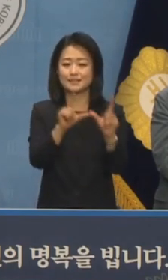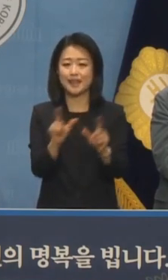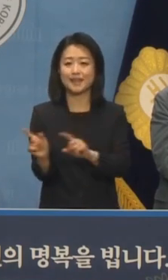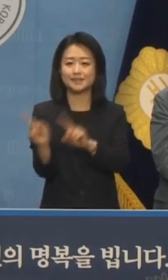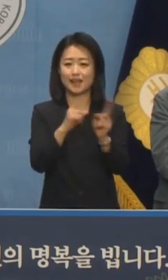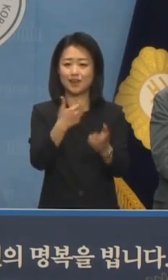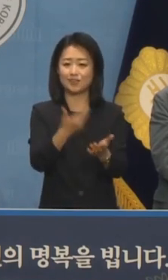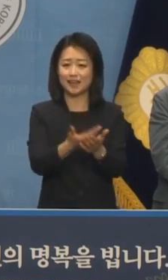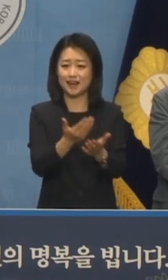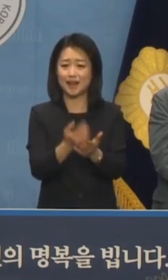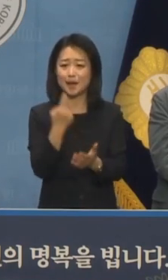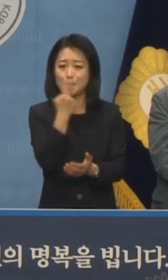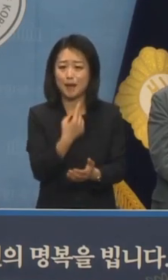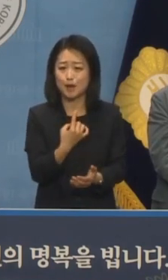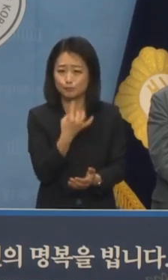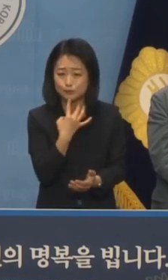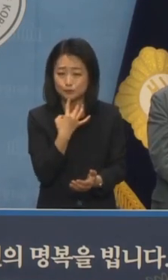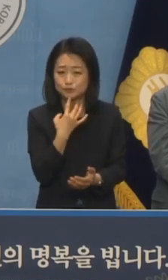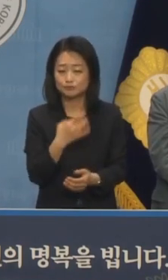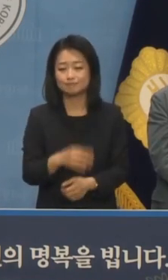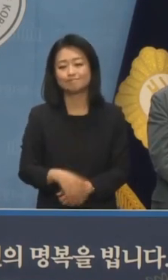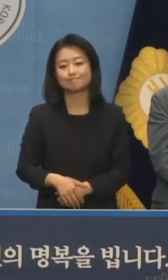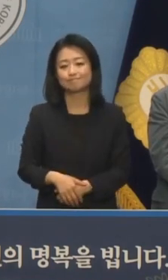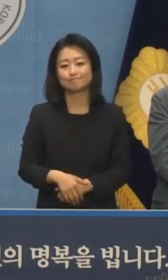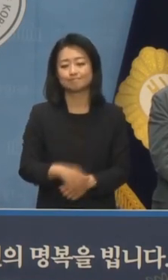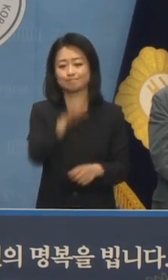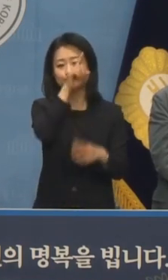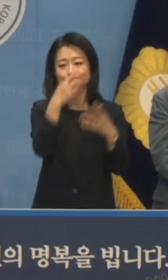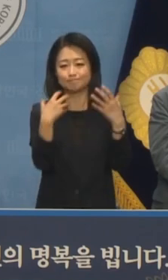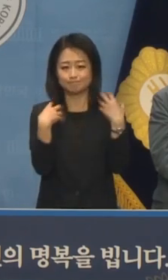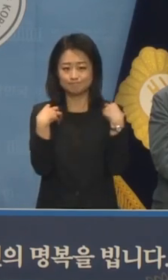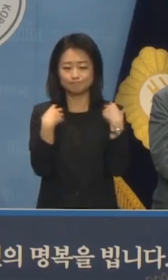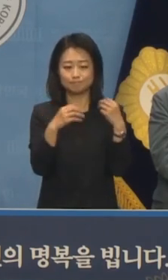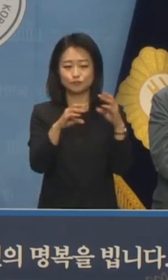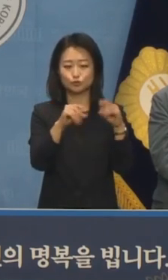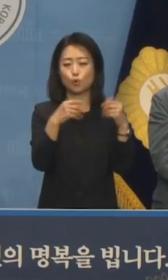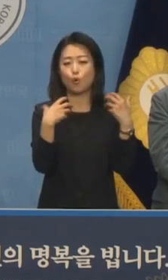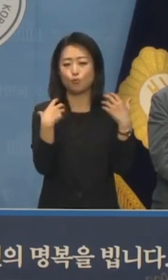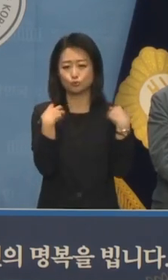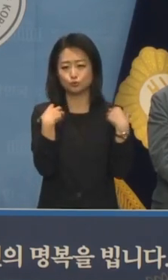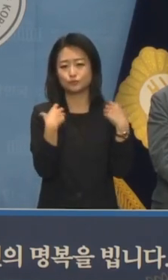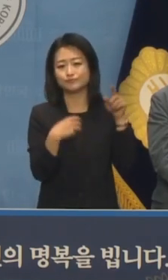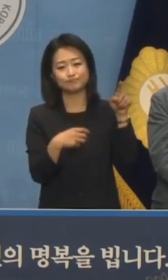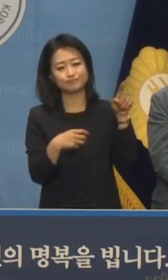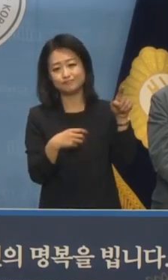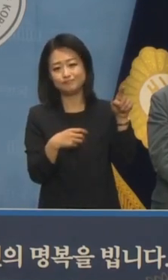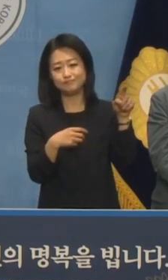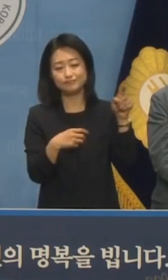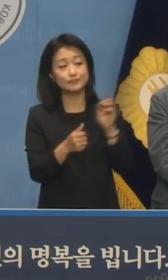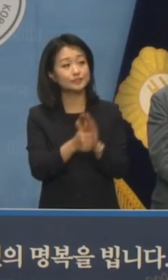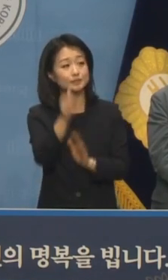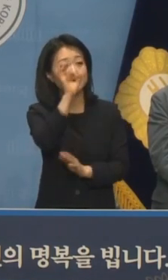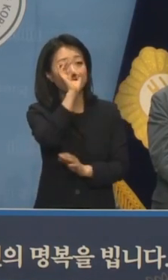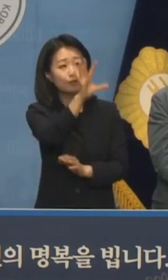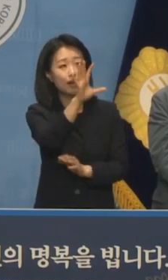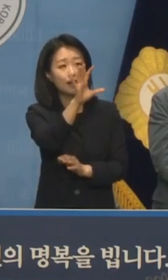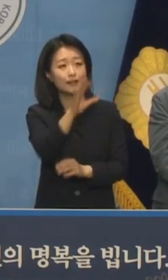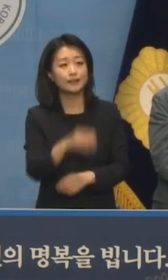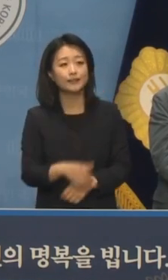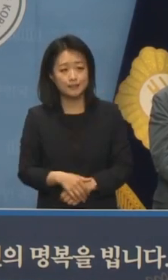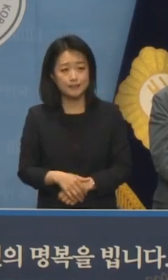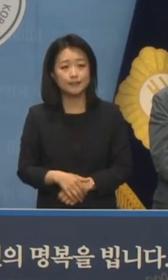나왔음에도 여전히 구차한 변명으로 일관하고 있는 정부와 국토부의 입장에 더 이상의 희망이 없었을